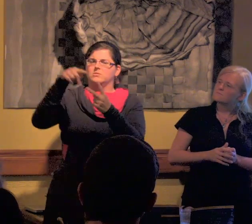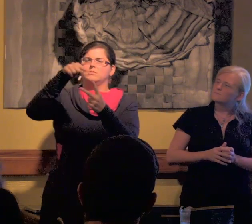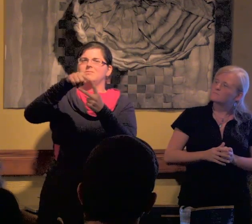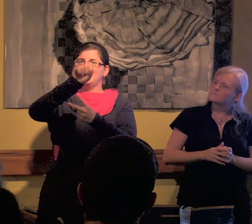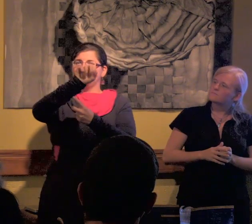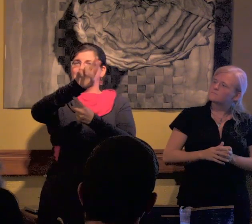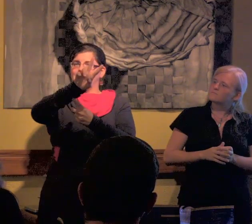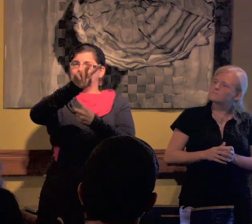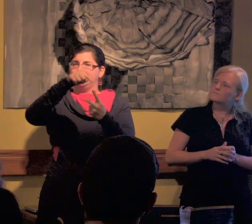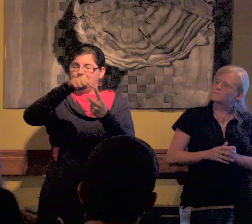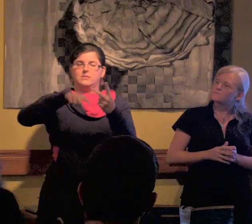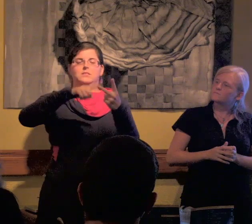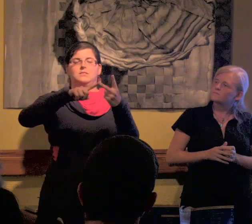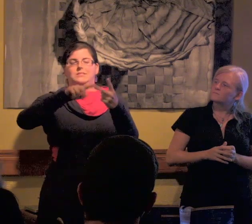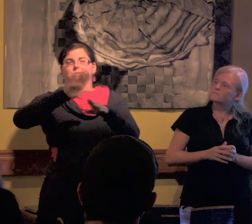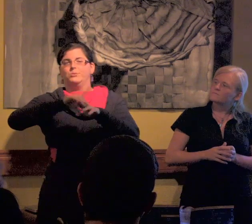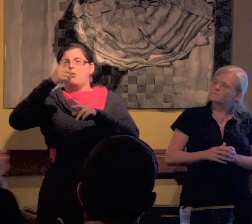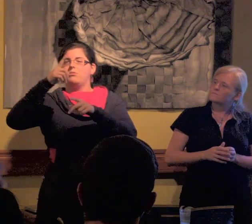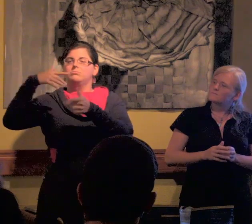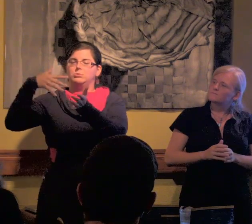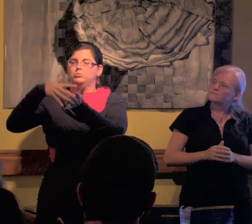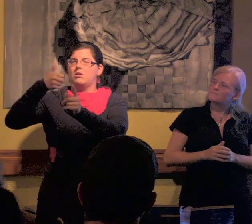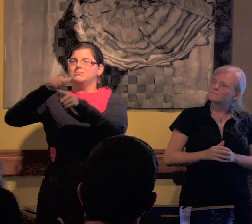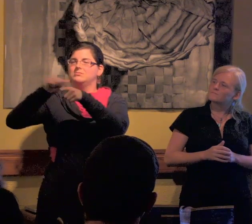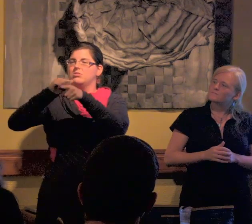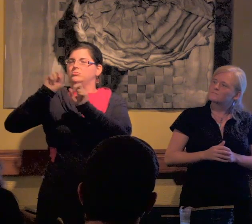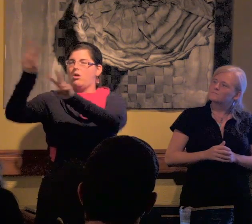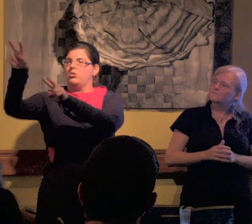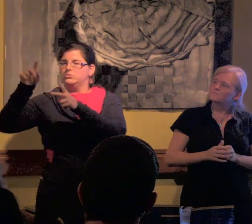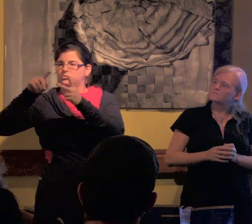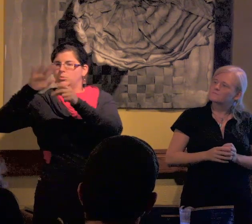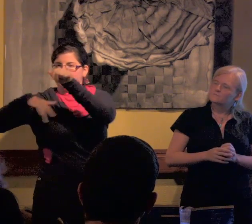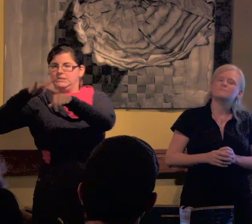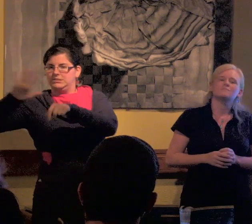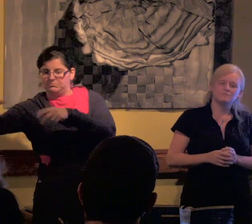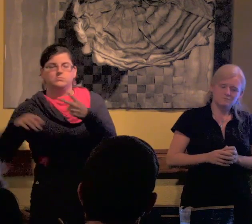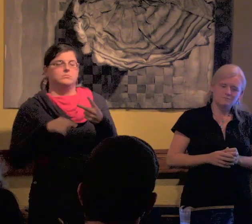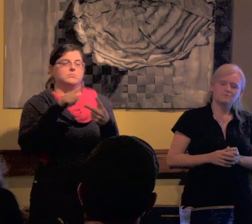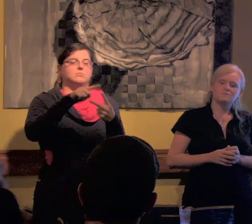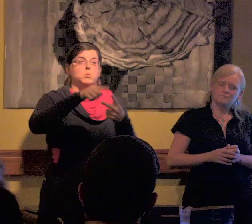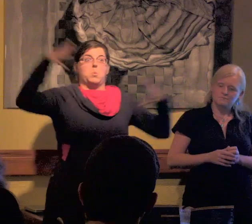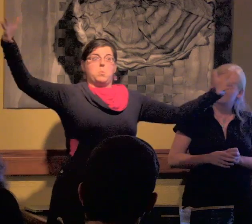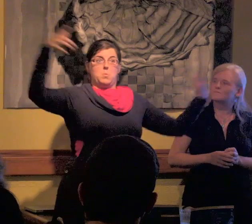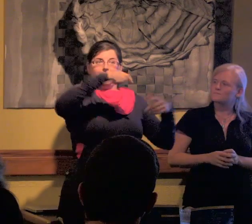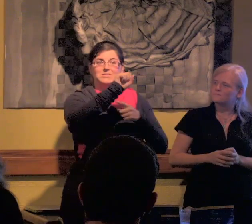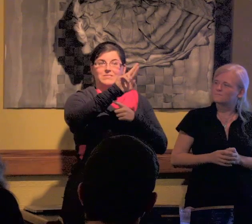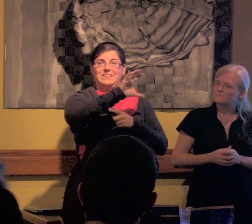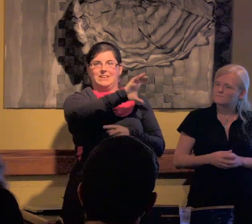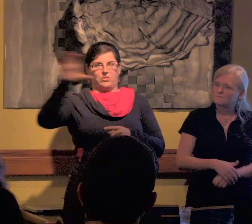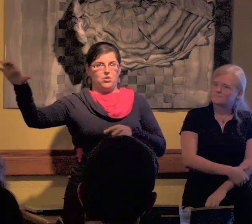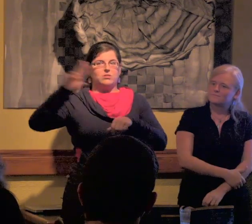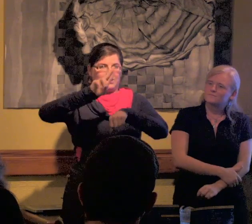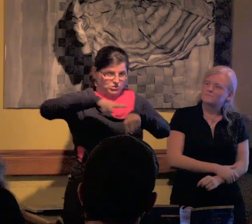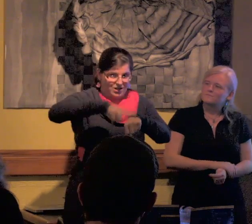bon, on parle en ce moment beaucoup du SRV, du service de relais vidéo. Et j'ai un exemple d'un cas où une étudiante voulait partir